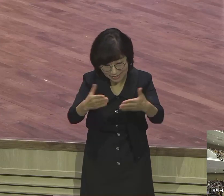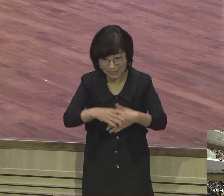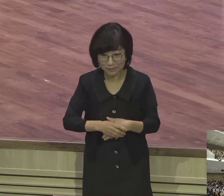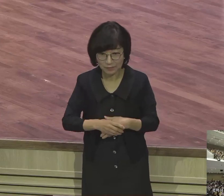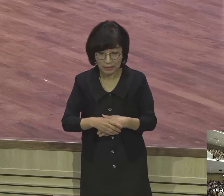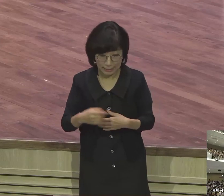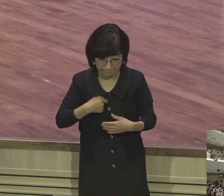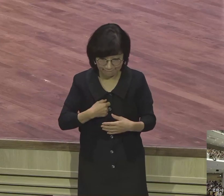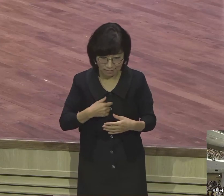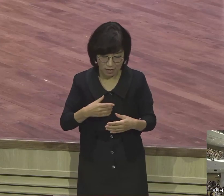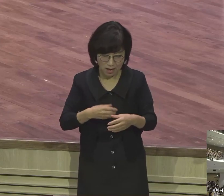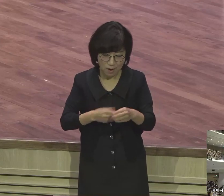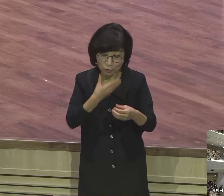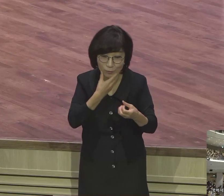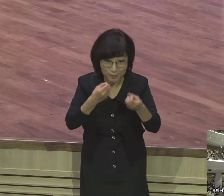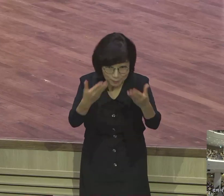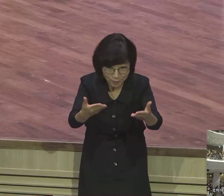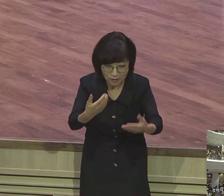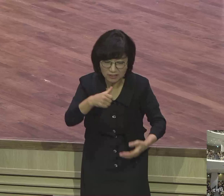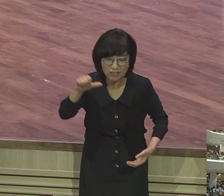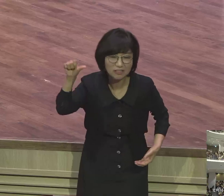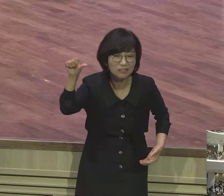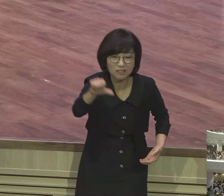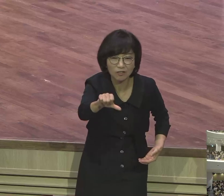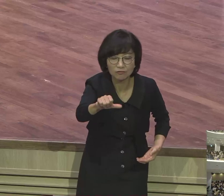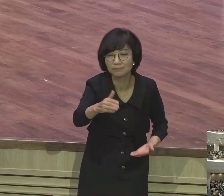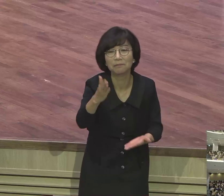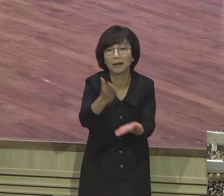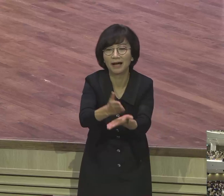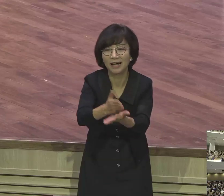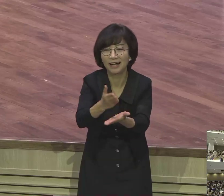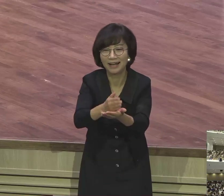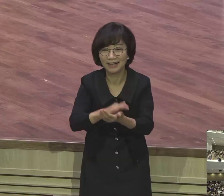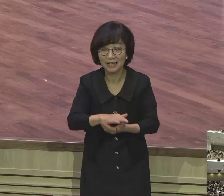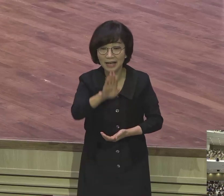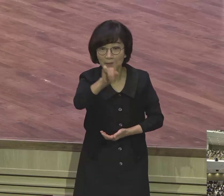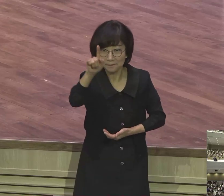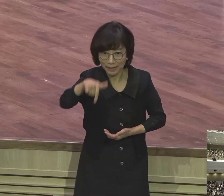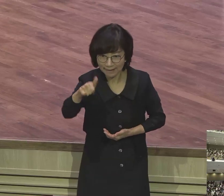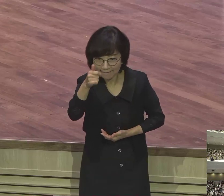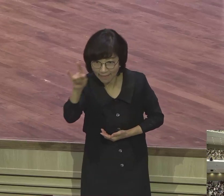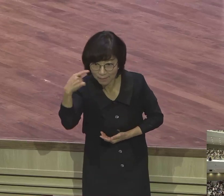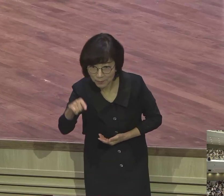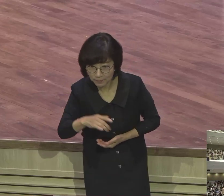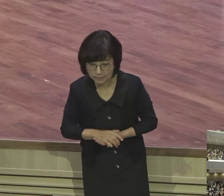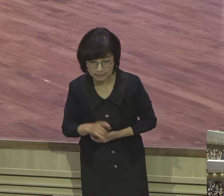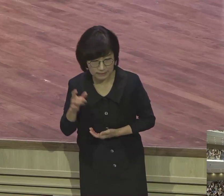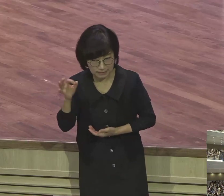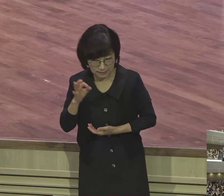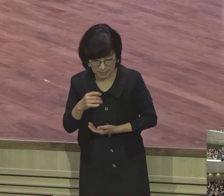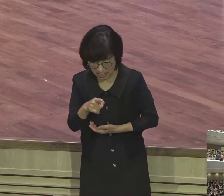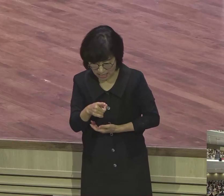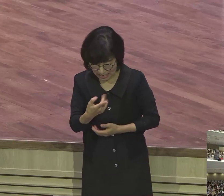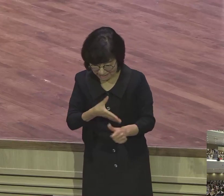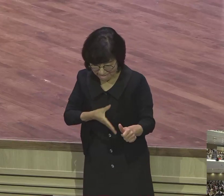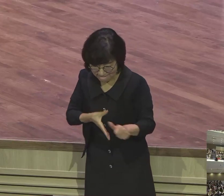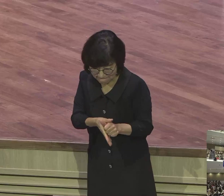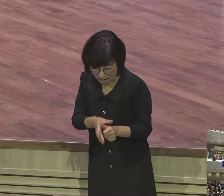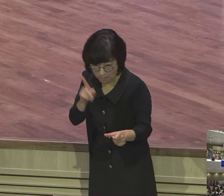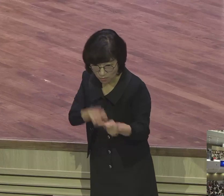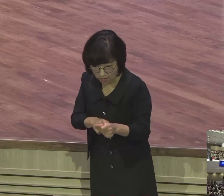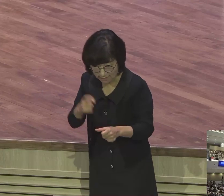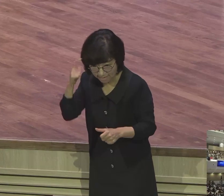저주하지 말라 그랬어요. 여기서 박해는요. 아기가 가득해서 그 속에 거짓이 가득해서